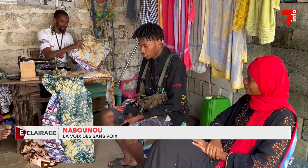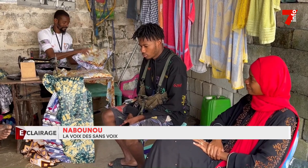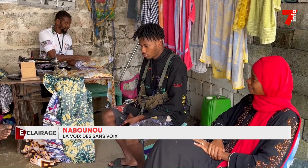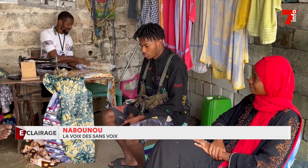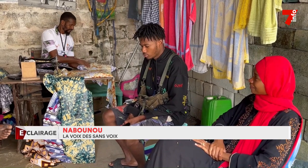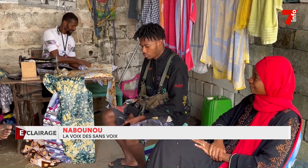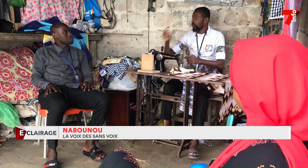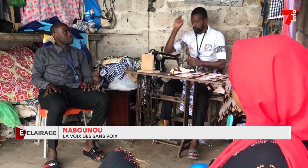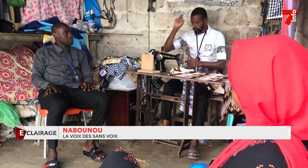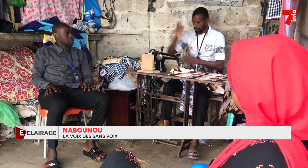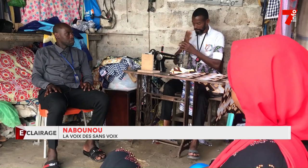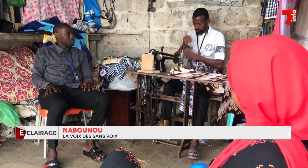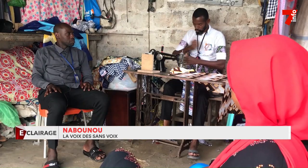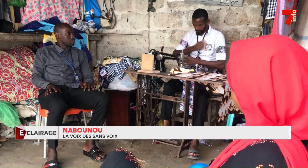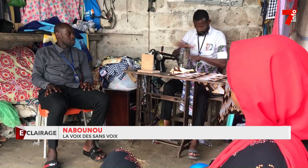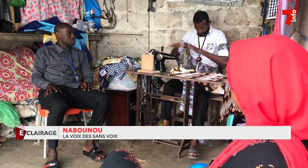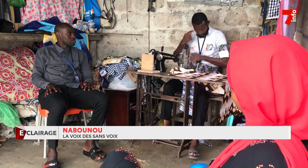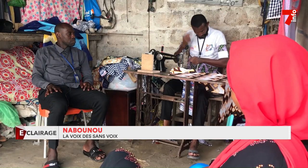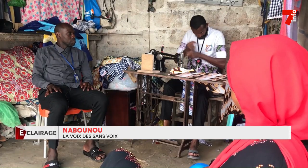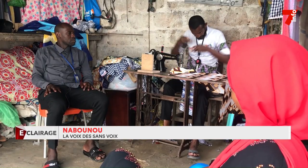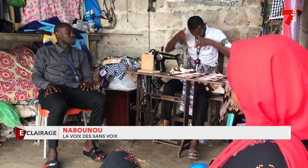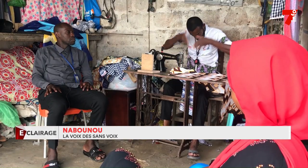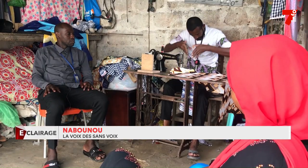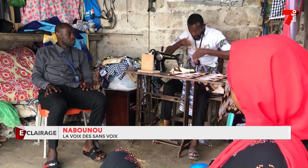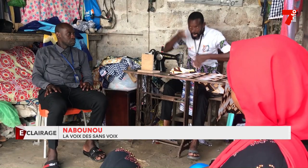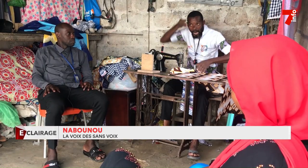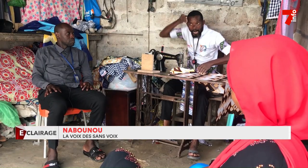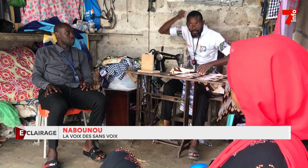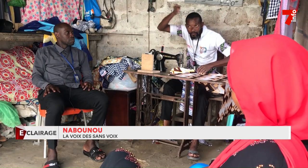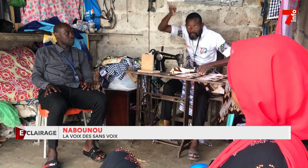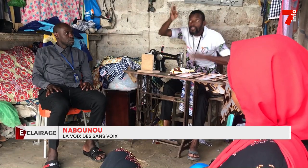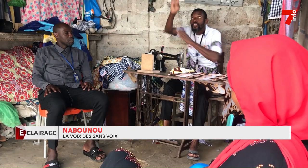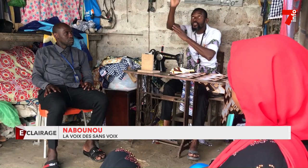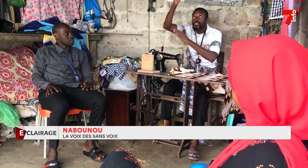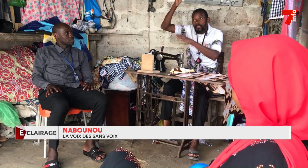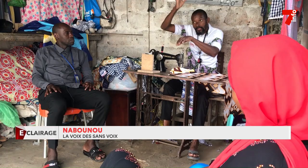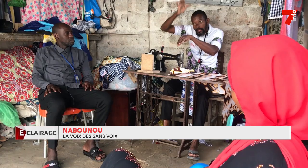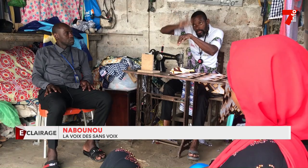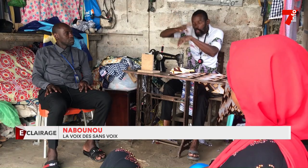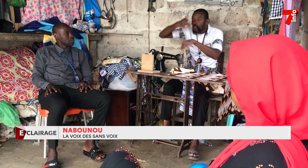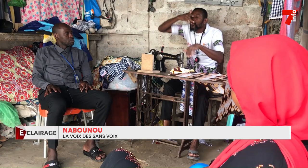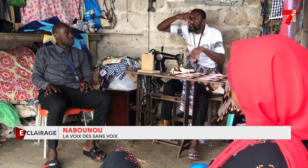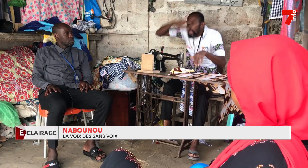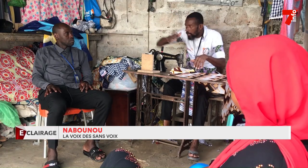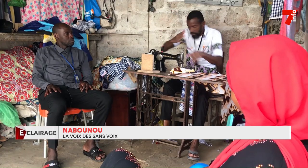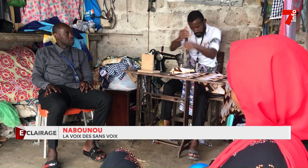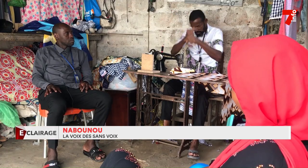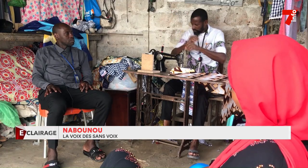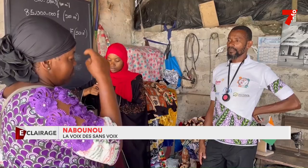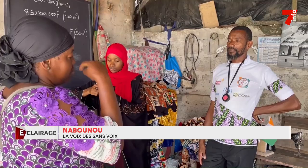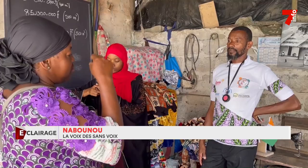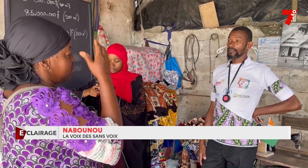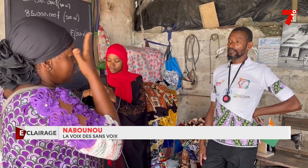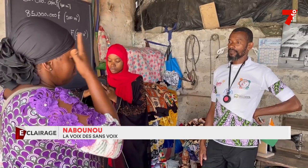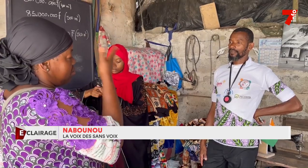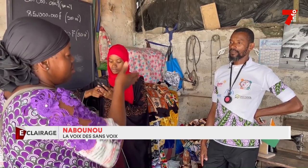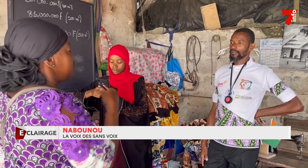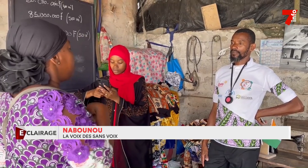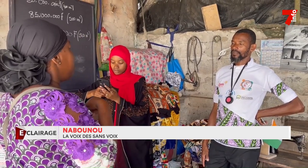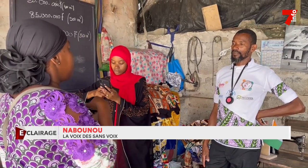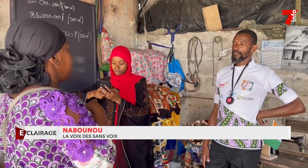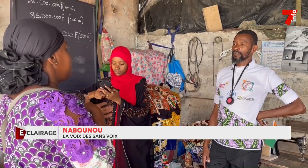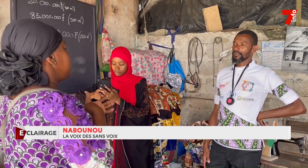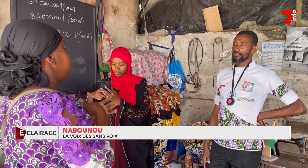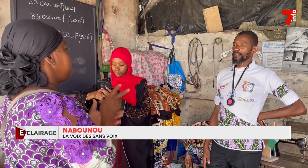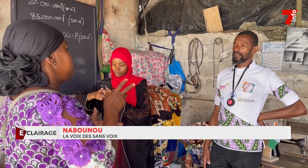sourds. Après son bac, à seulement 23 ans, elle a choisi de devenir leur voix. Un moyen pour elle de